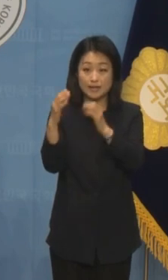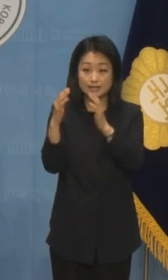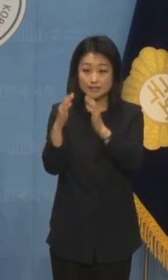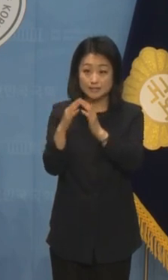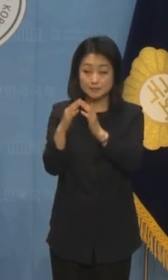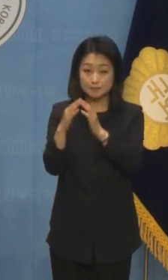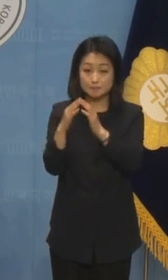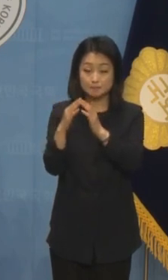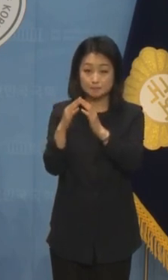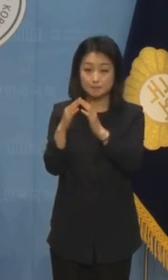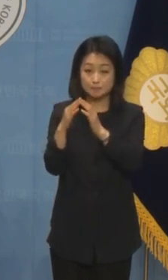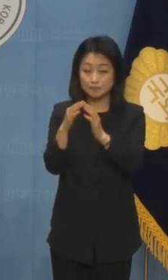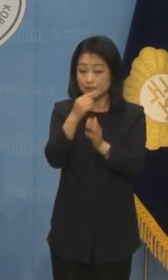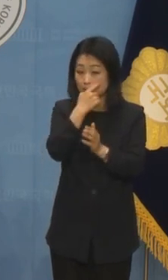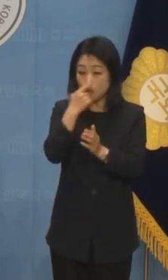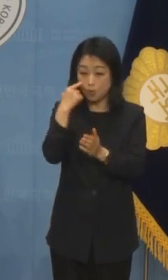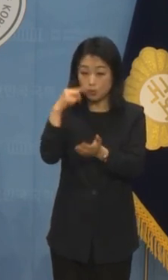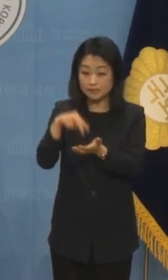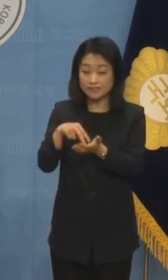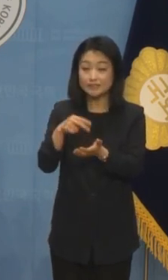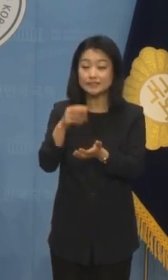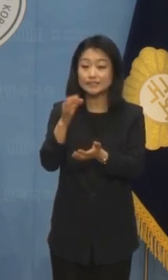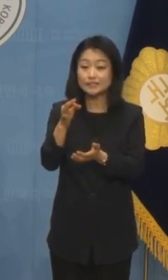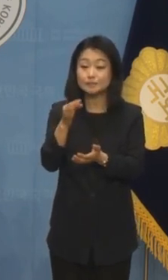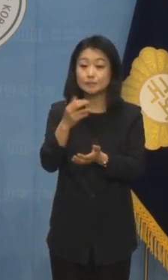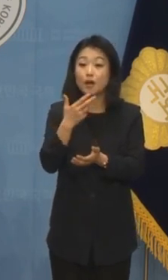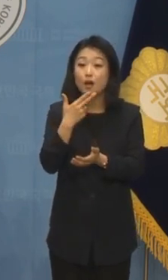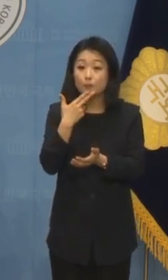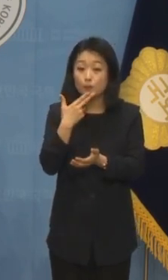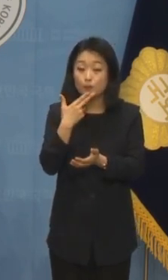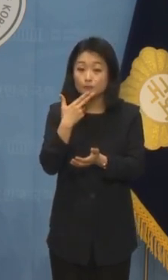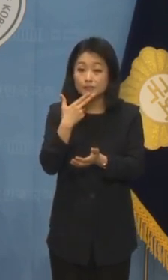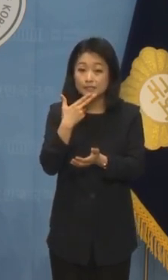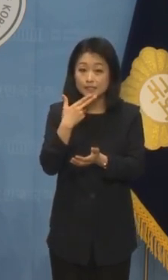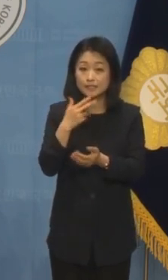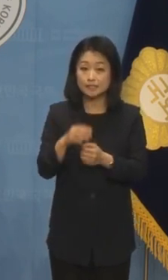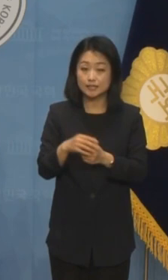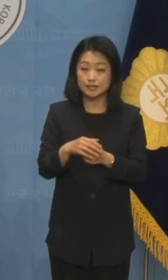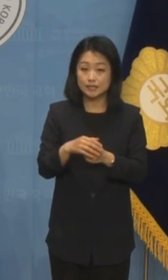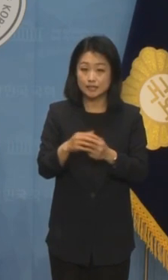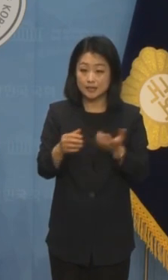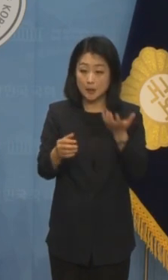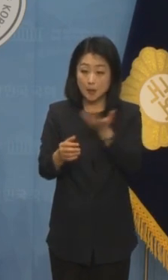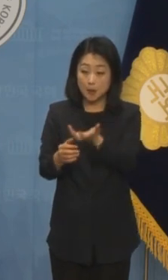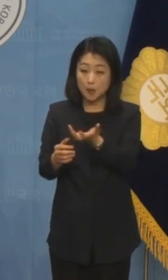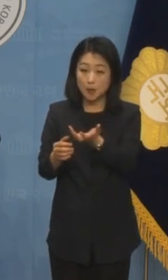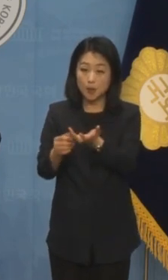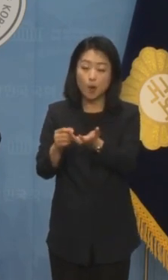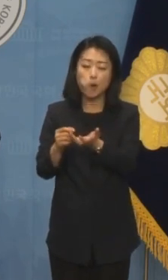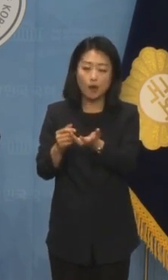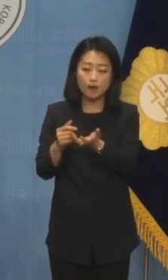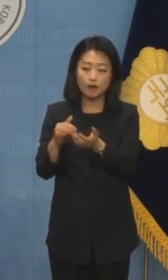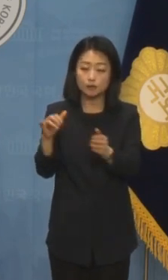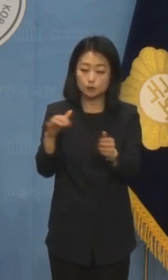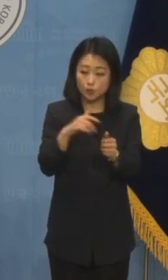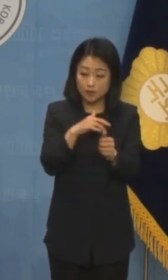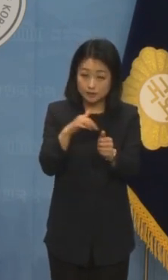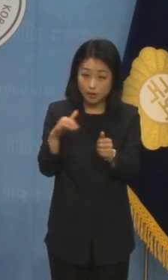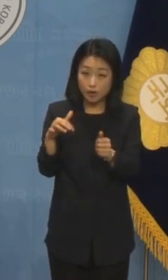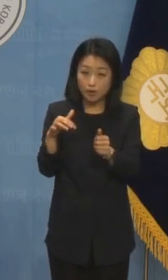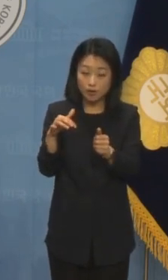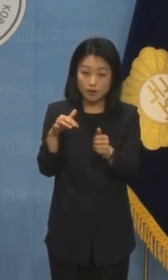빈집에는 완전 보증금이 없는 것으로 그리고 또 들어와 있는 집에도 보증금이 좀 적은 것으로 속여